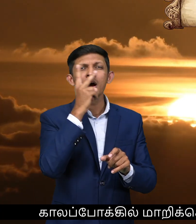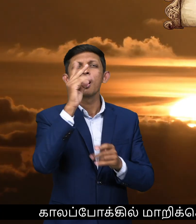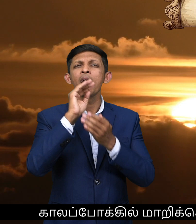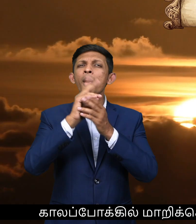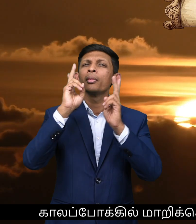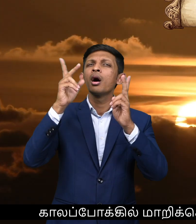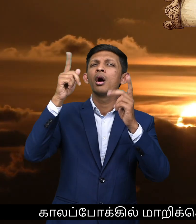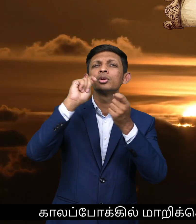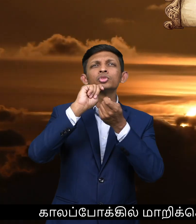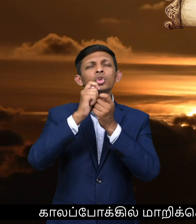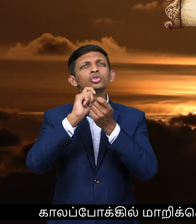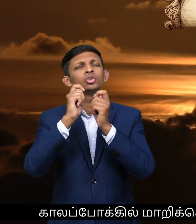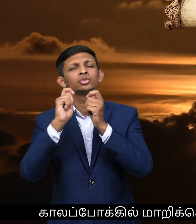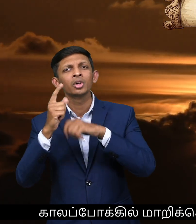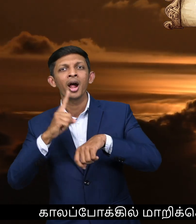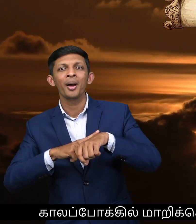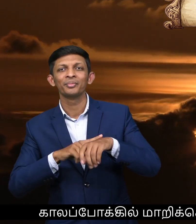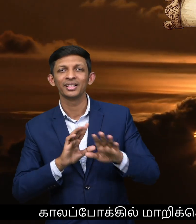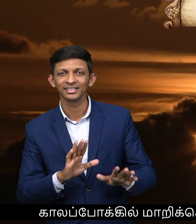குறிப்பிட்டனர்.